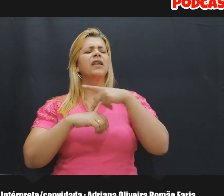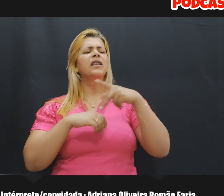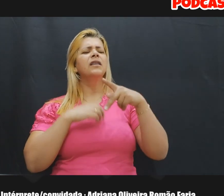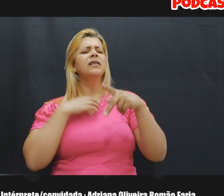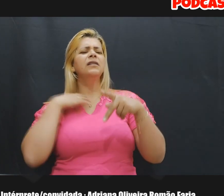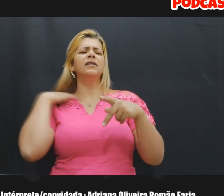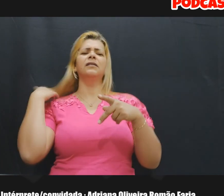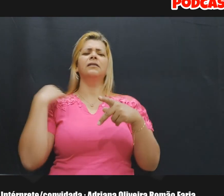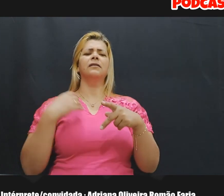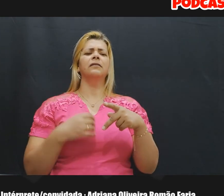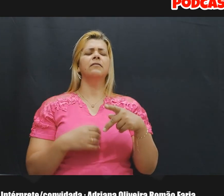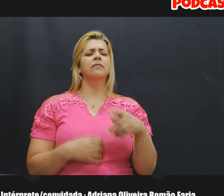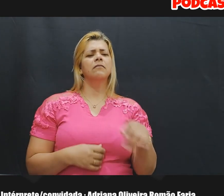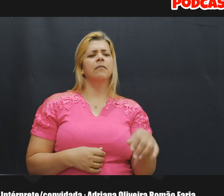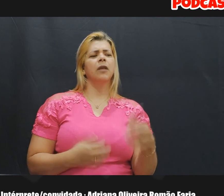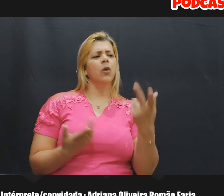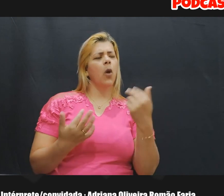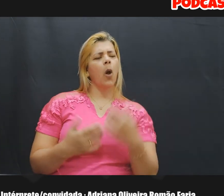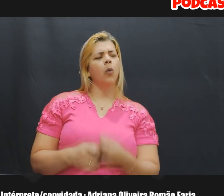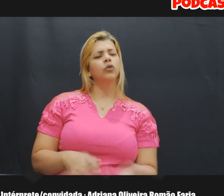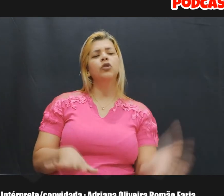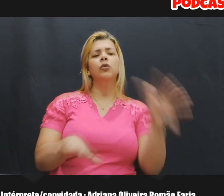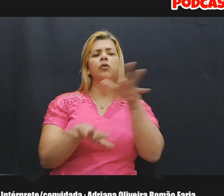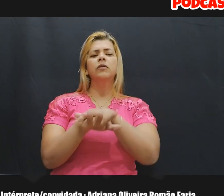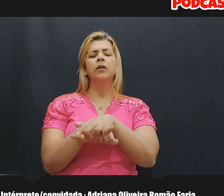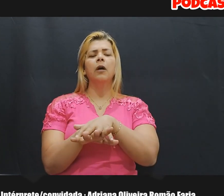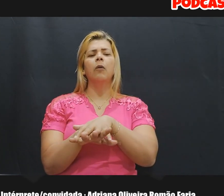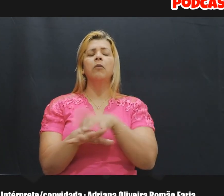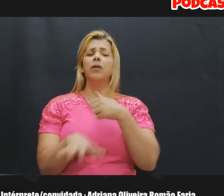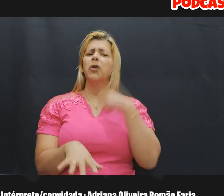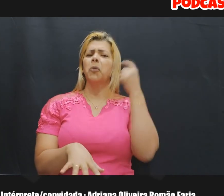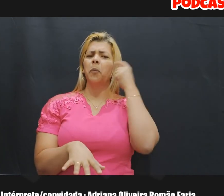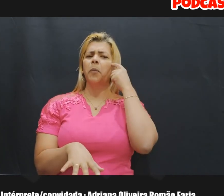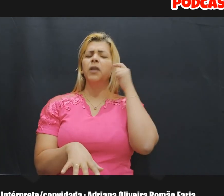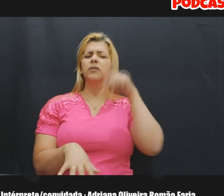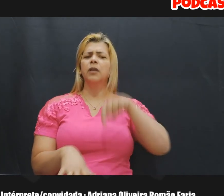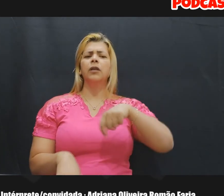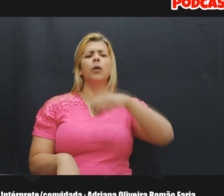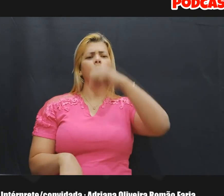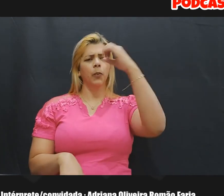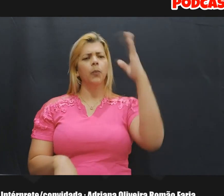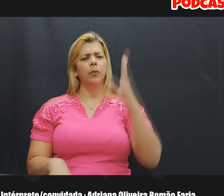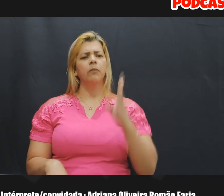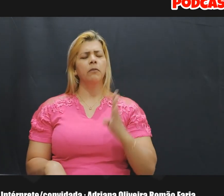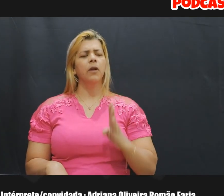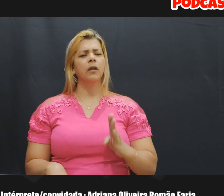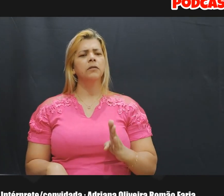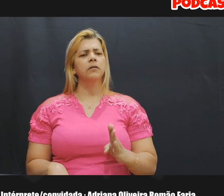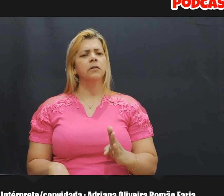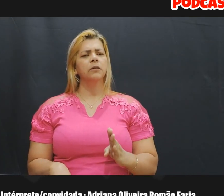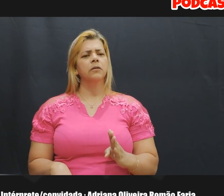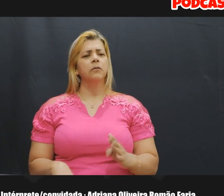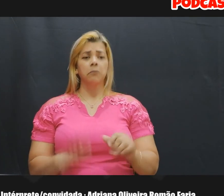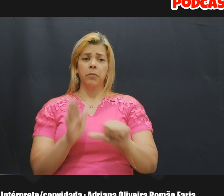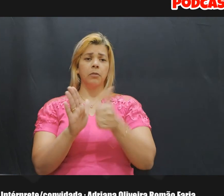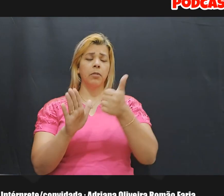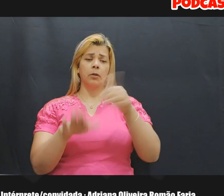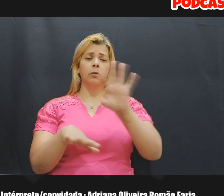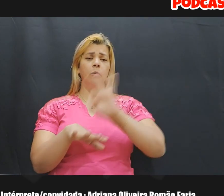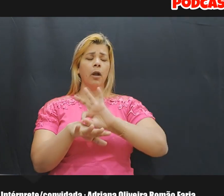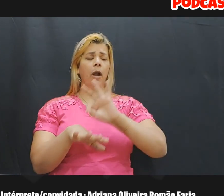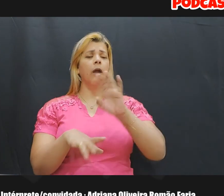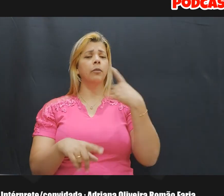de acessibilidade, de inclusão? Olha, eu acho que o Brasil ainda está em primeiro